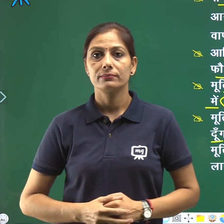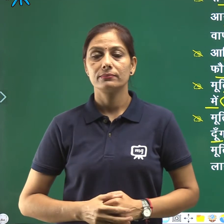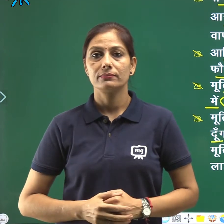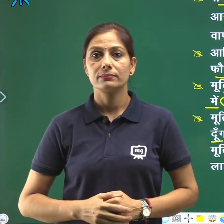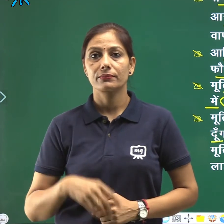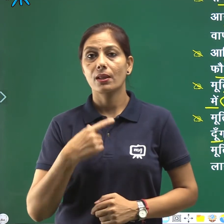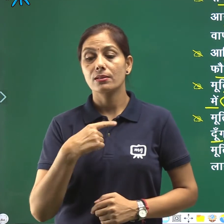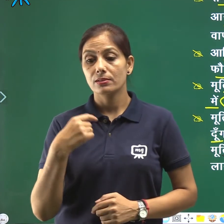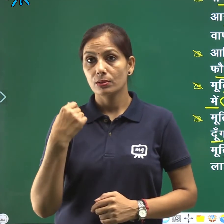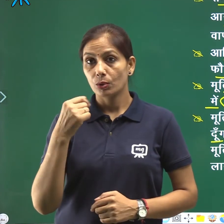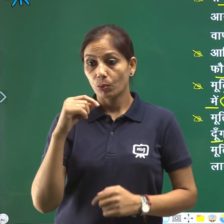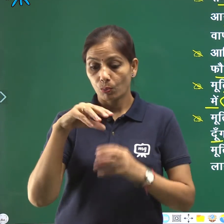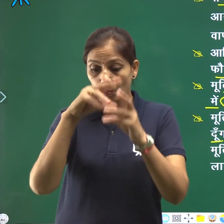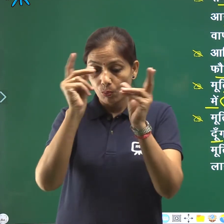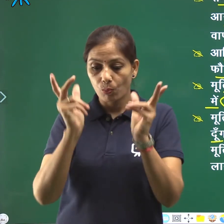इस मूर्ति का